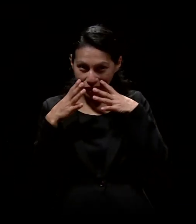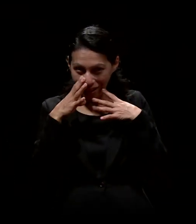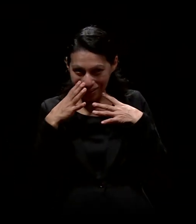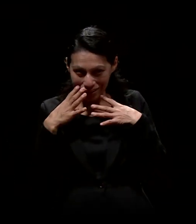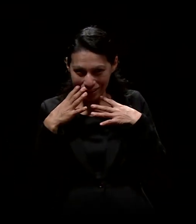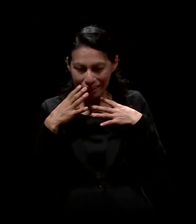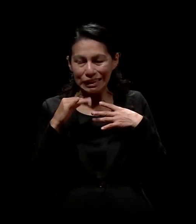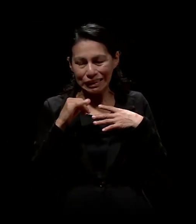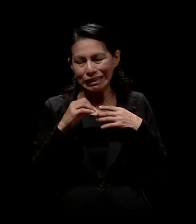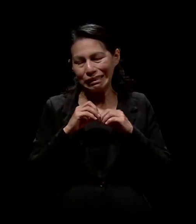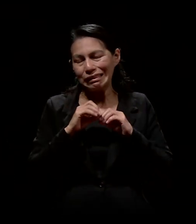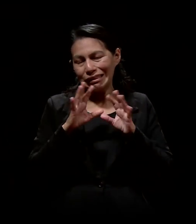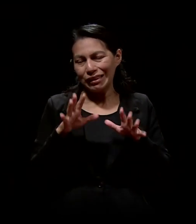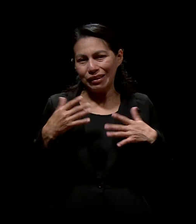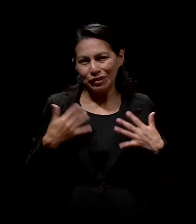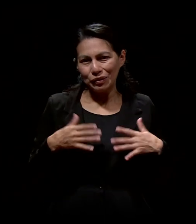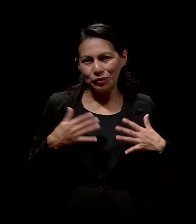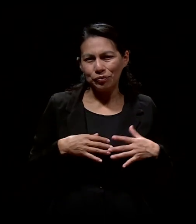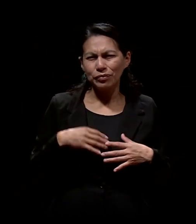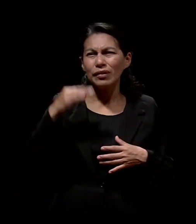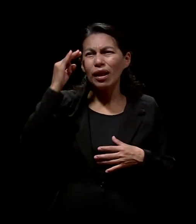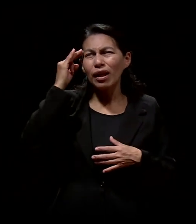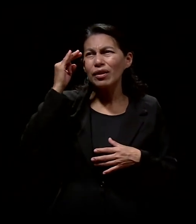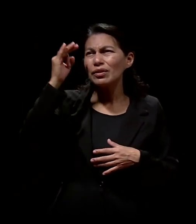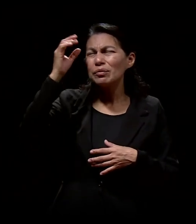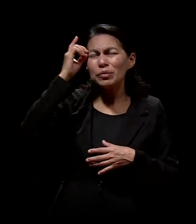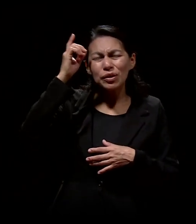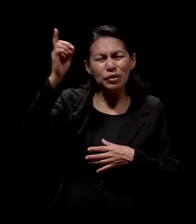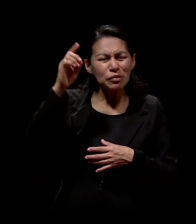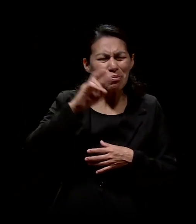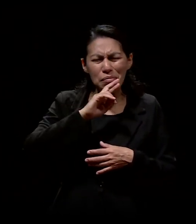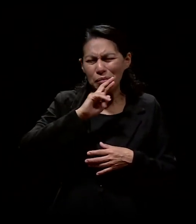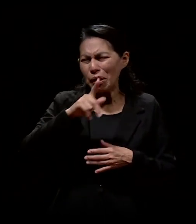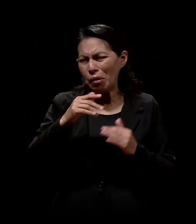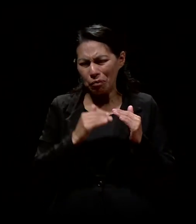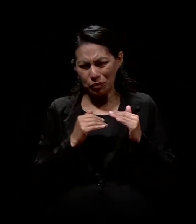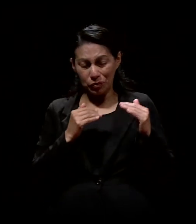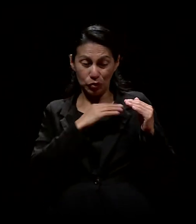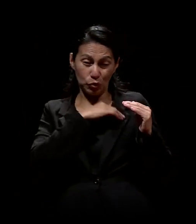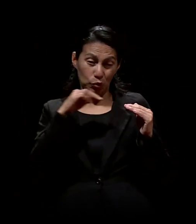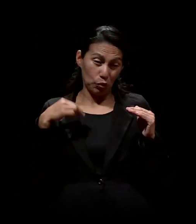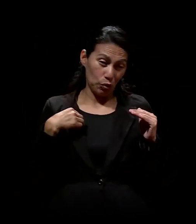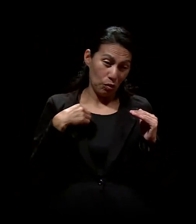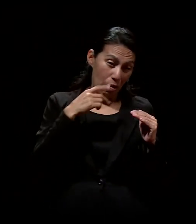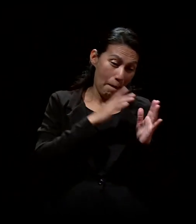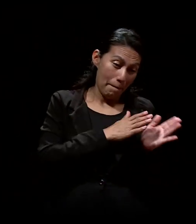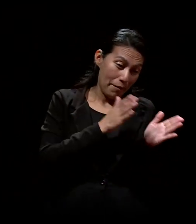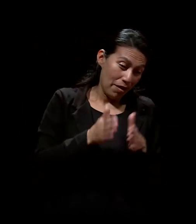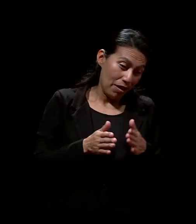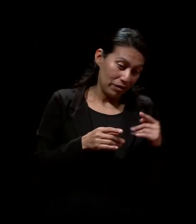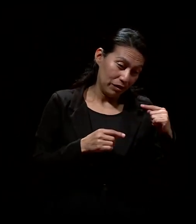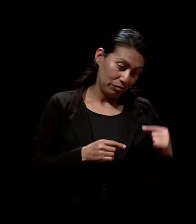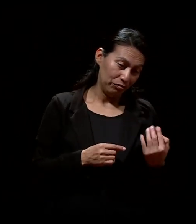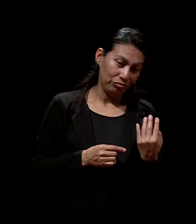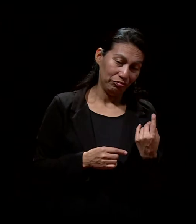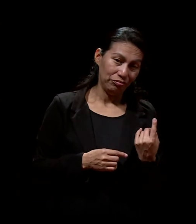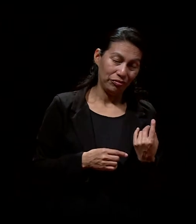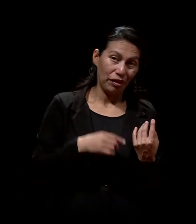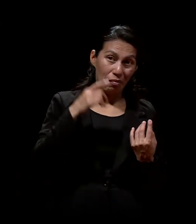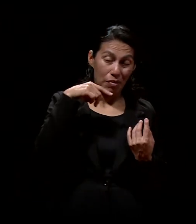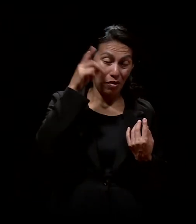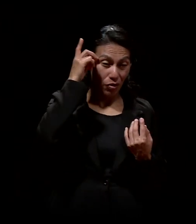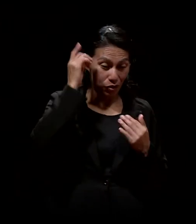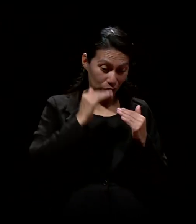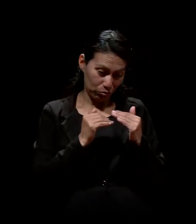digamos, también lloraste. Claro. Porque los tiempos de Dios son siempre mejores que los nuestros, ¿no es cierto? Así es.